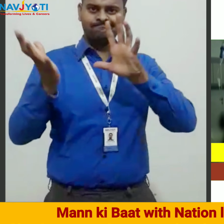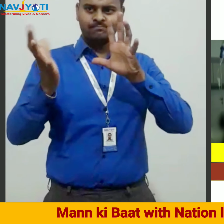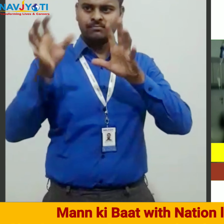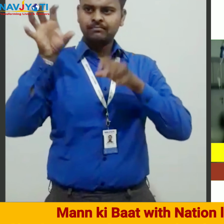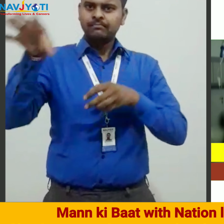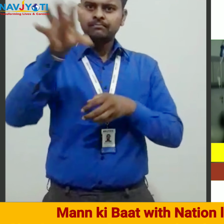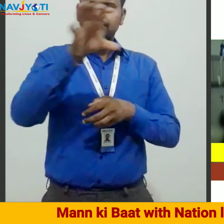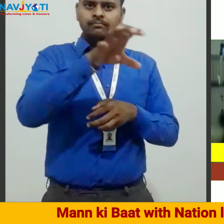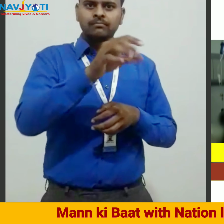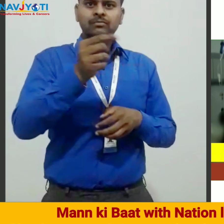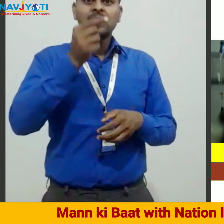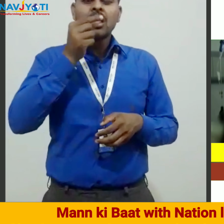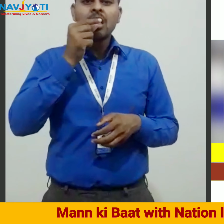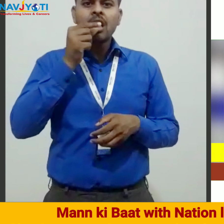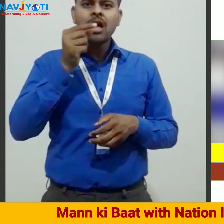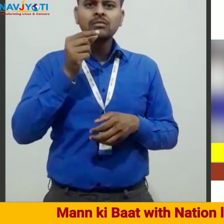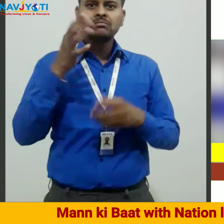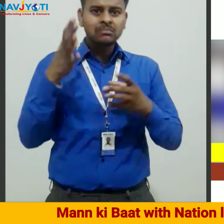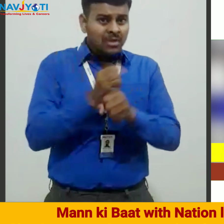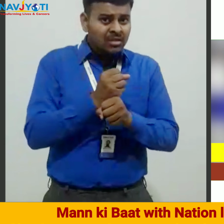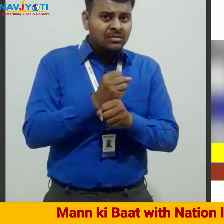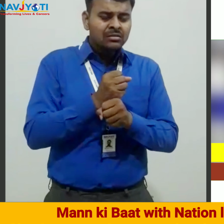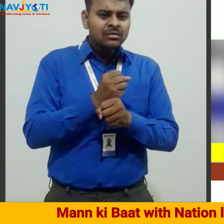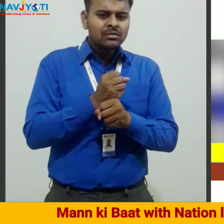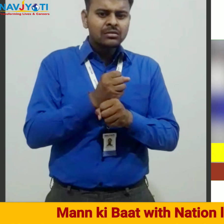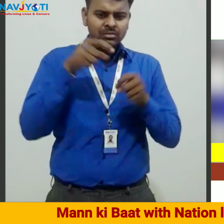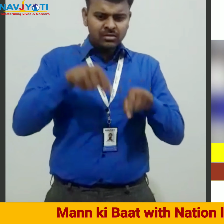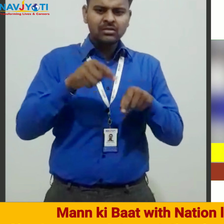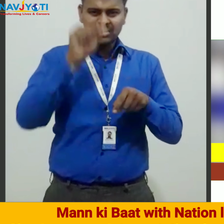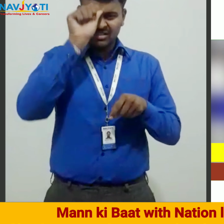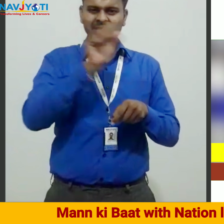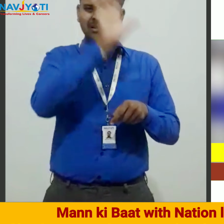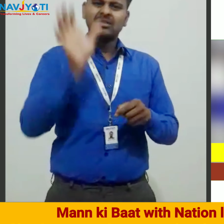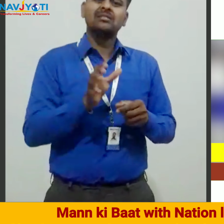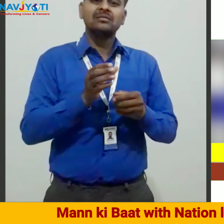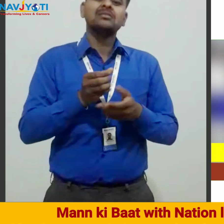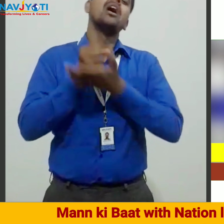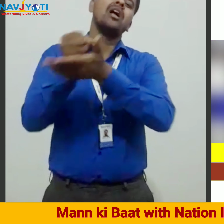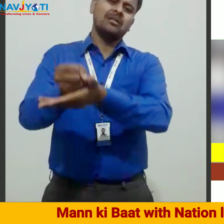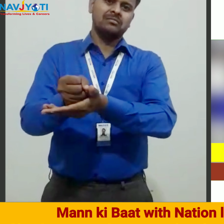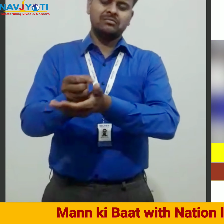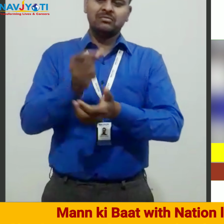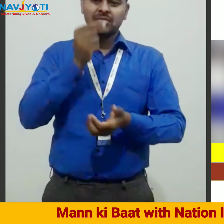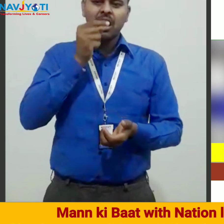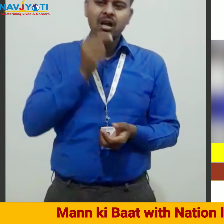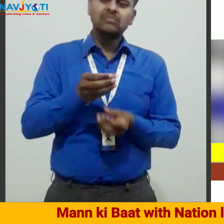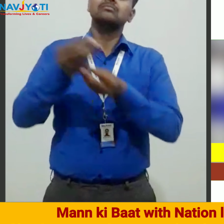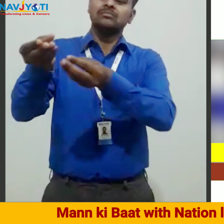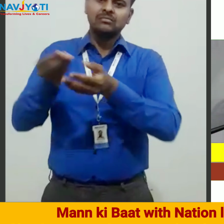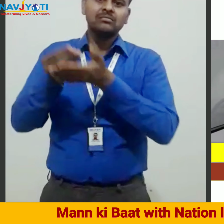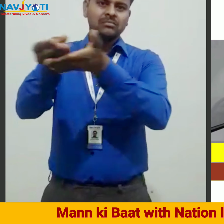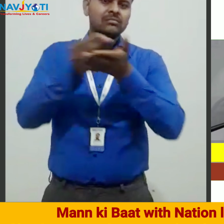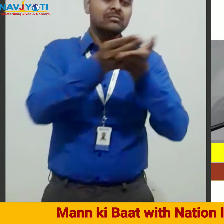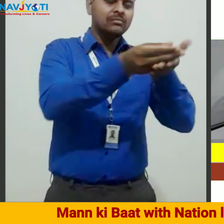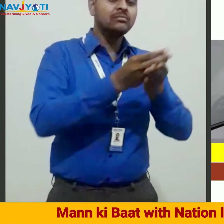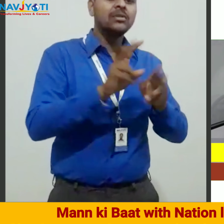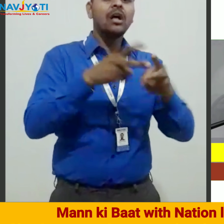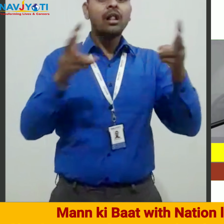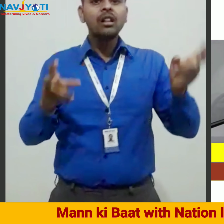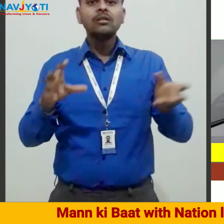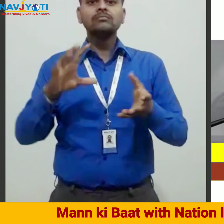में दुनिया के लिए भी, समृद्ध देशों के लिए भी दवाइयों का संकट बहुत ज्यादा रहा है।